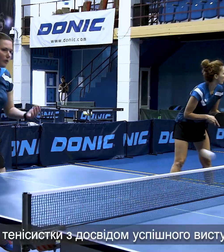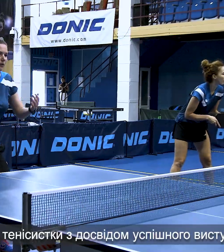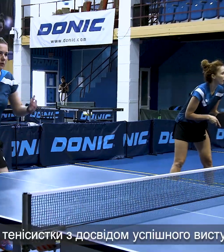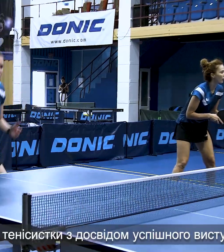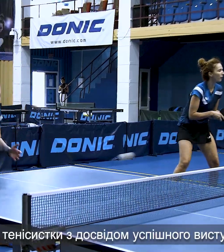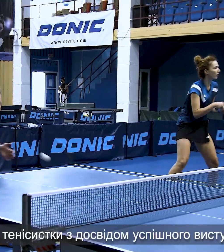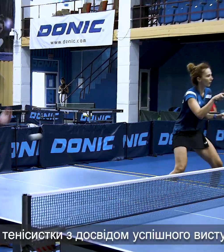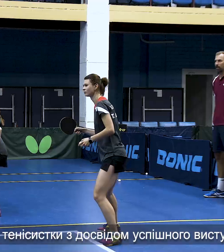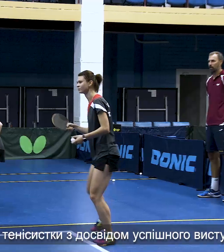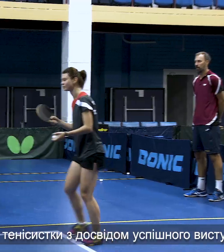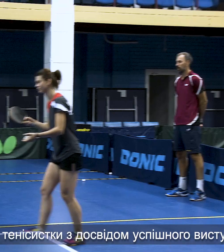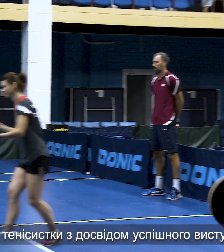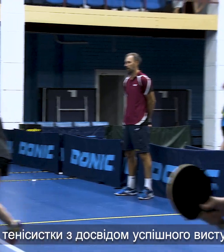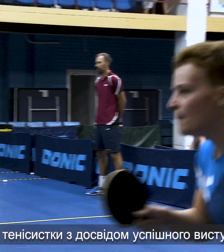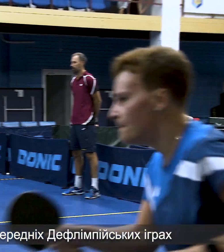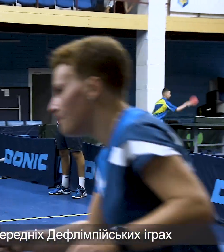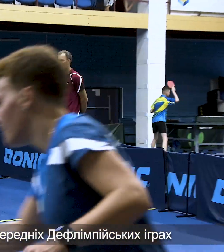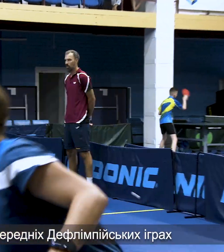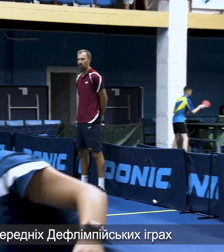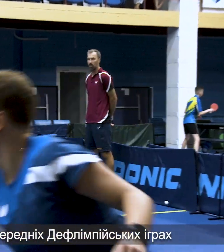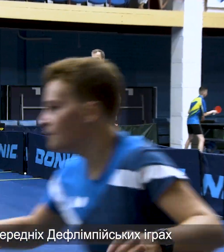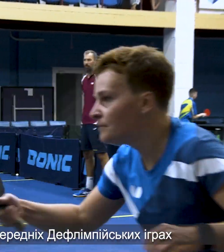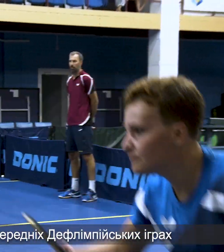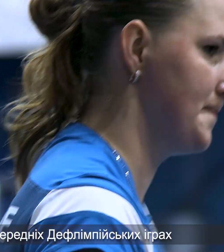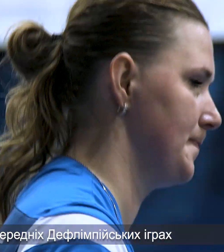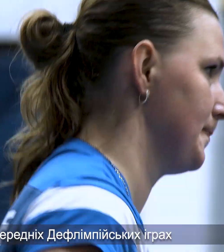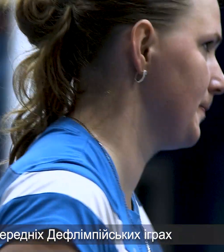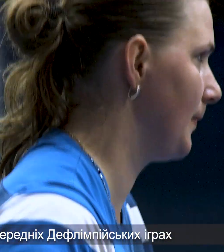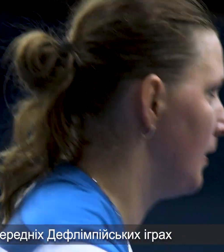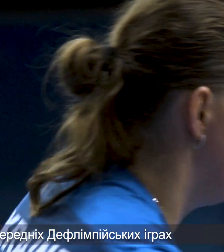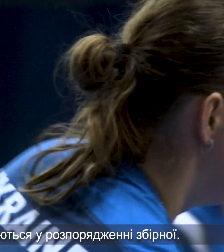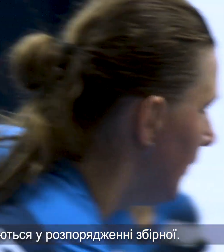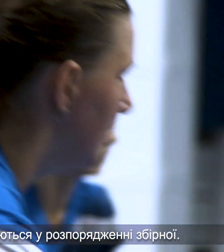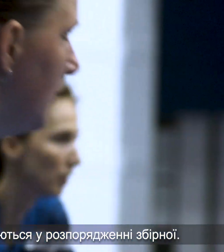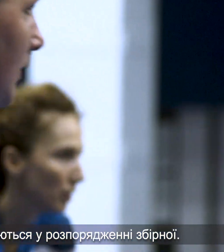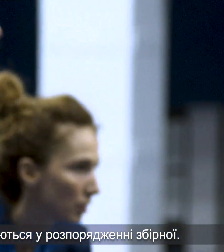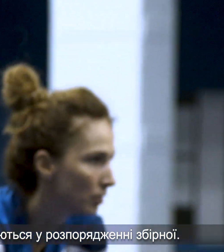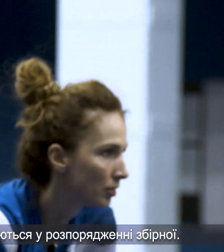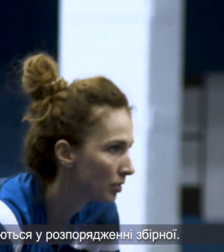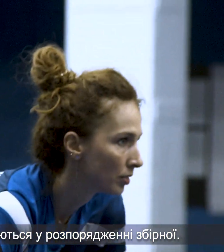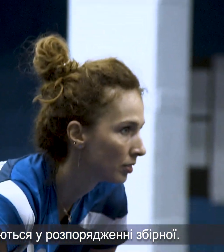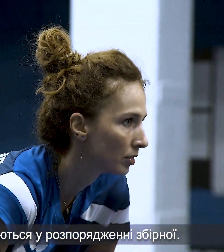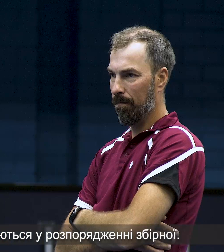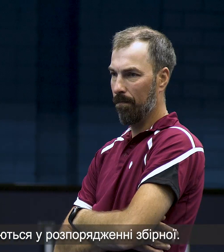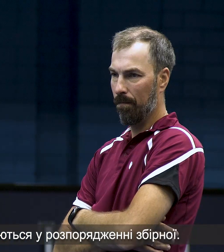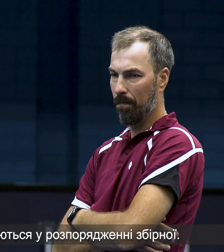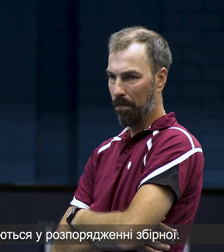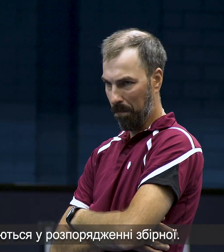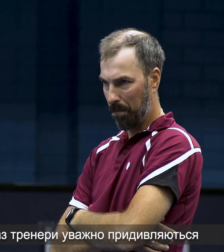Фактично усі наші тенісистки з досвідом успішного виступу на попередніх дефлімпійських іграх залишаються в розпорядженні збірної. Однак